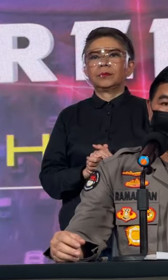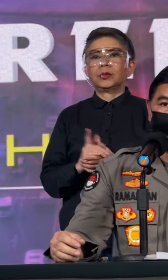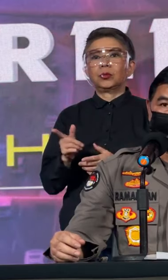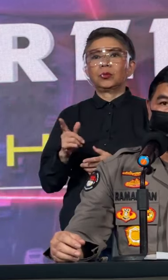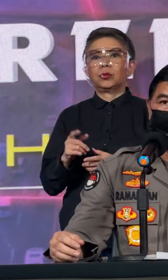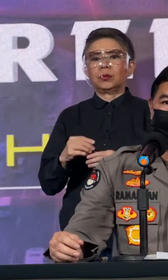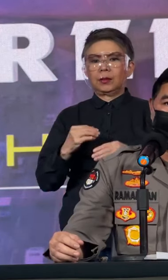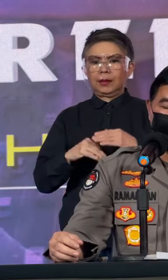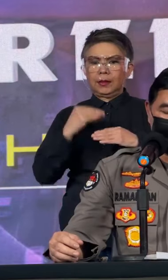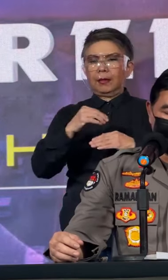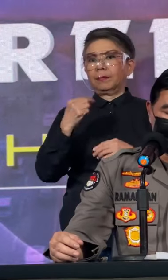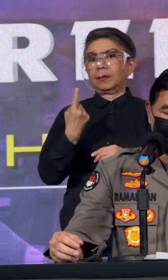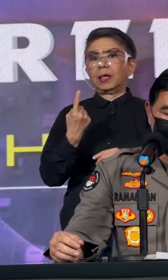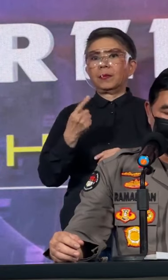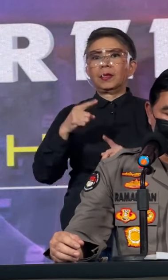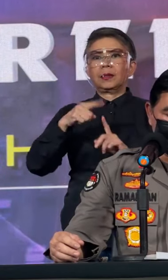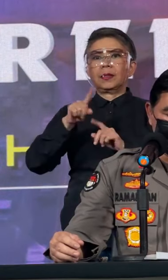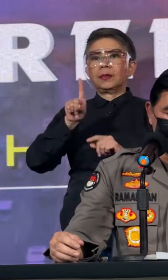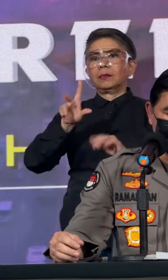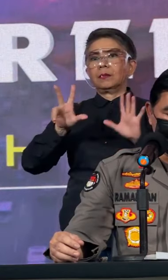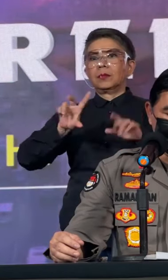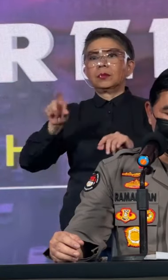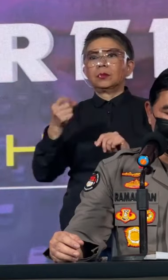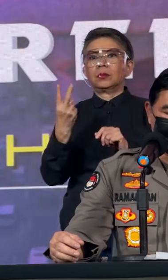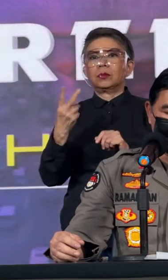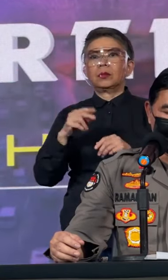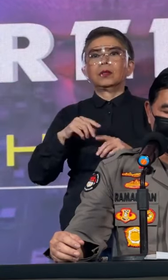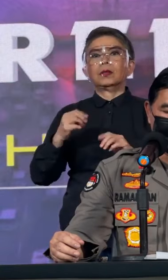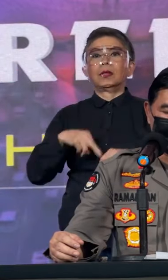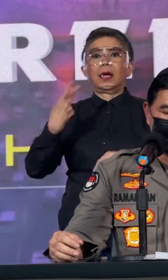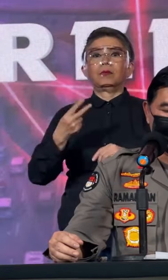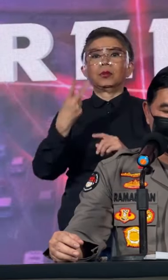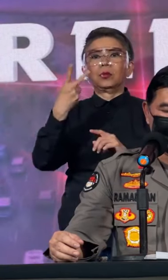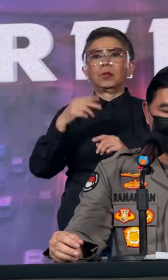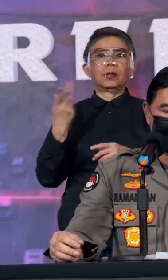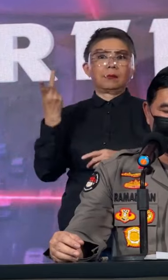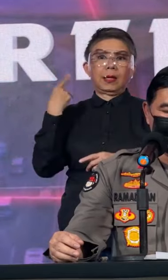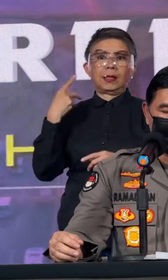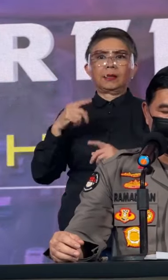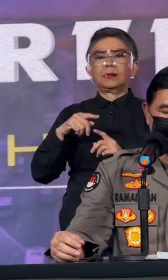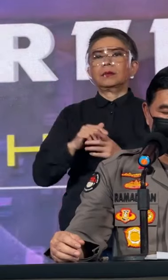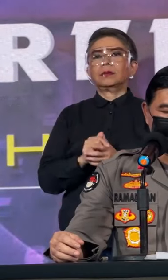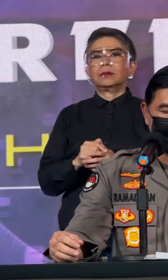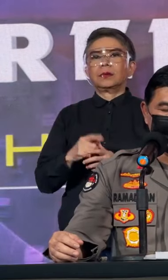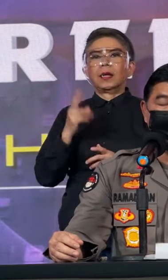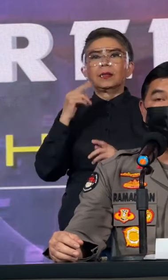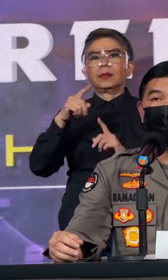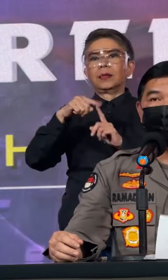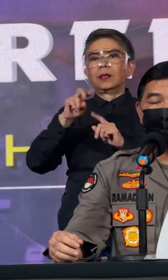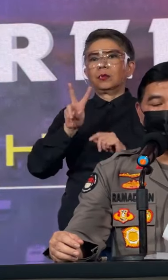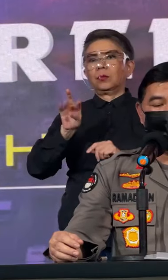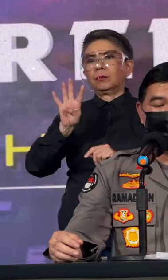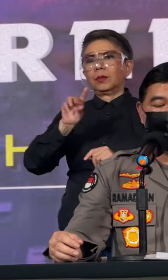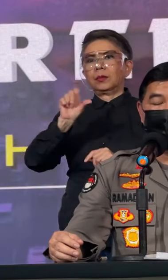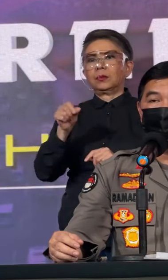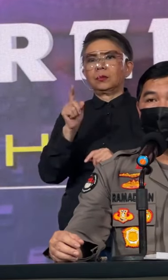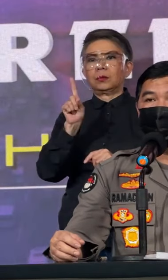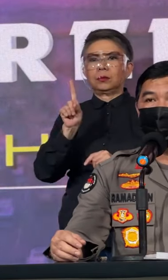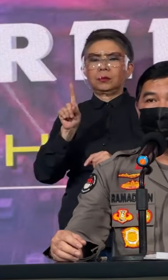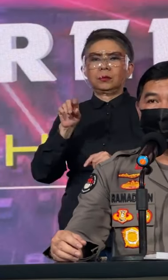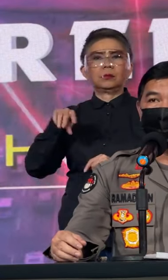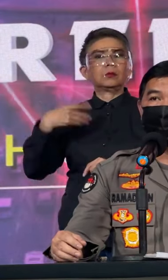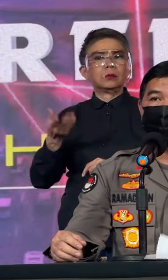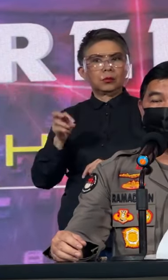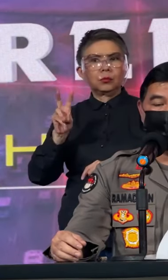mana tahap 1-nya itu tanggal 18 Januari, tahap 2 dilaksanakan kemarin hari Senin tanggal 24 Januari